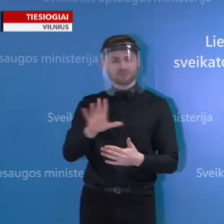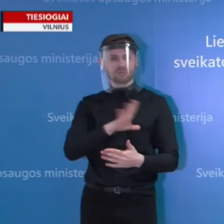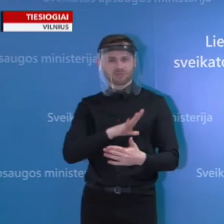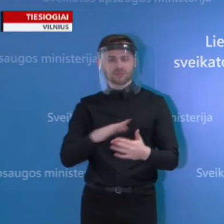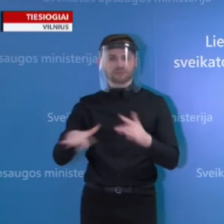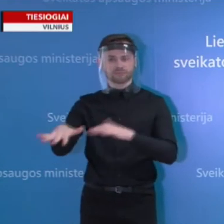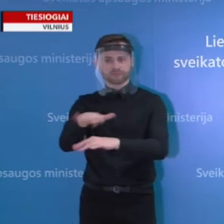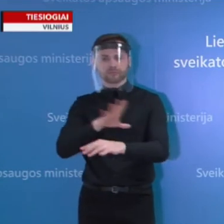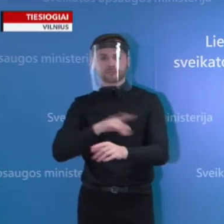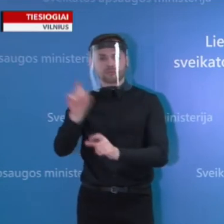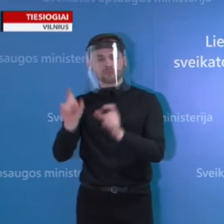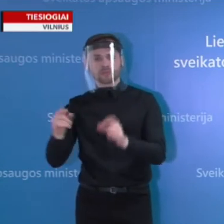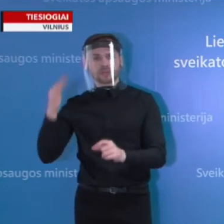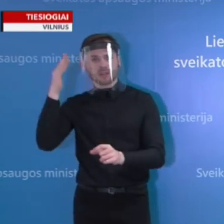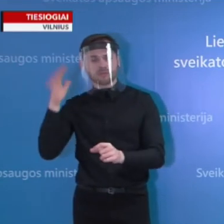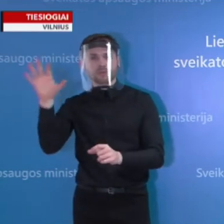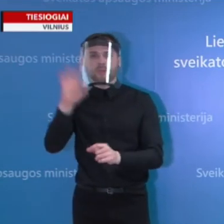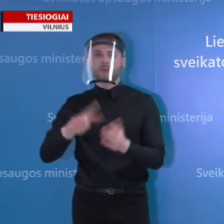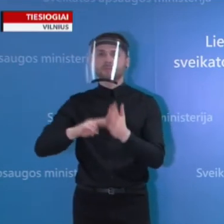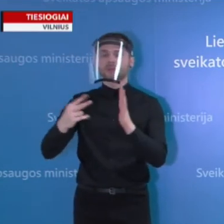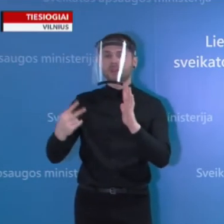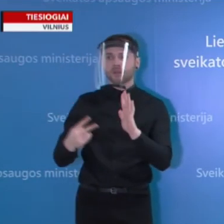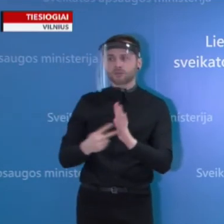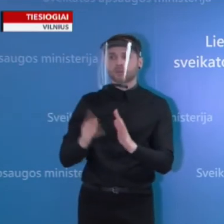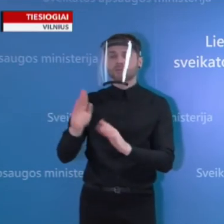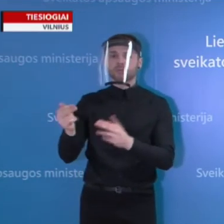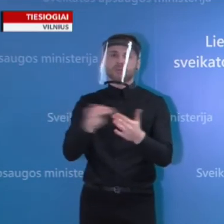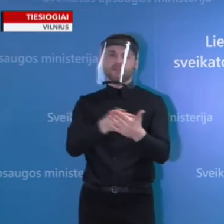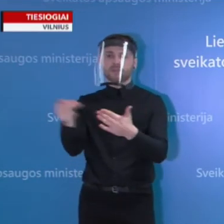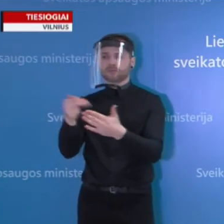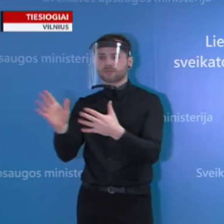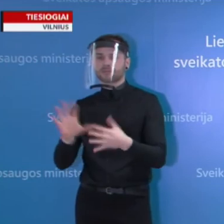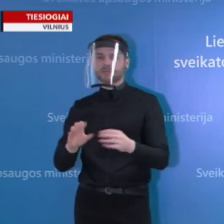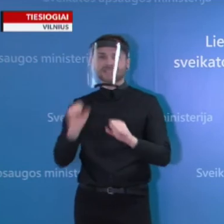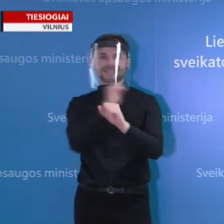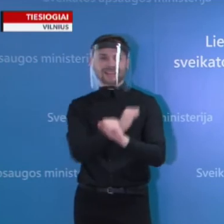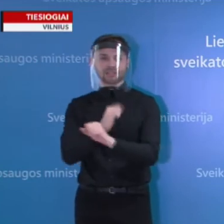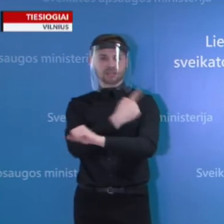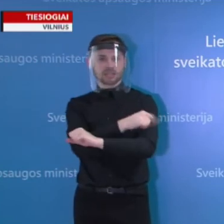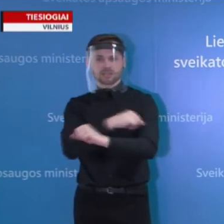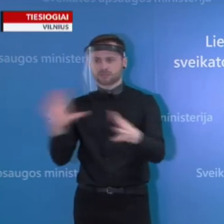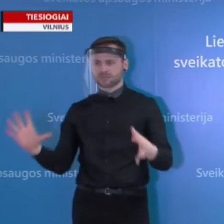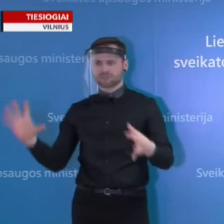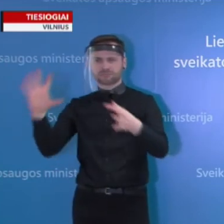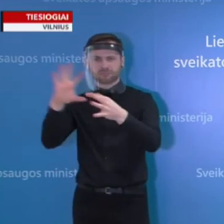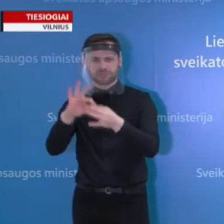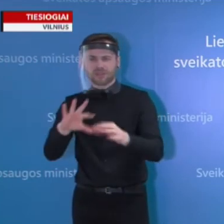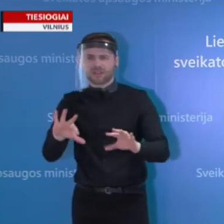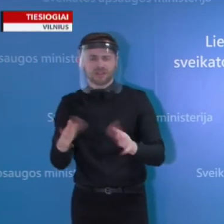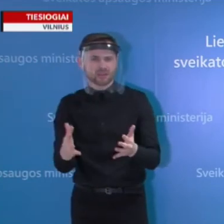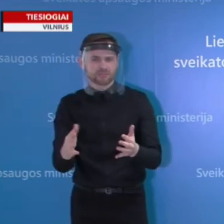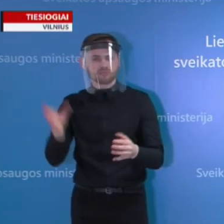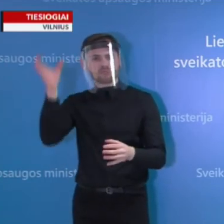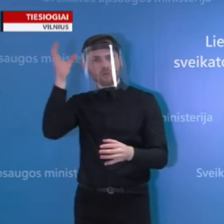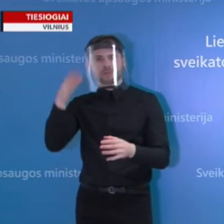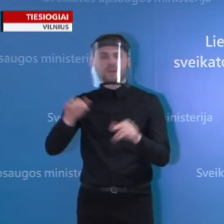kartais pasigirstančiais svarstymais apie planuojamą įstaigų jungimą NVI su Santaros klinikomis? Kaip dabar siūlomi sprendimai paveiks